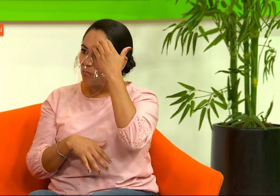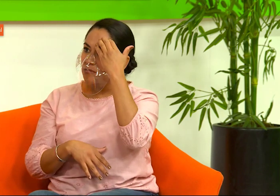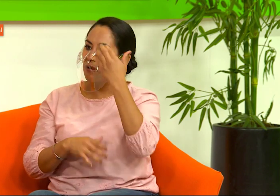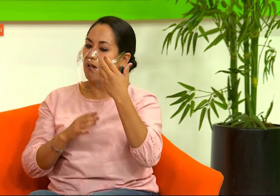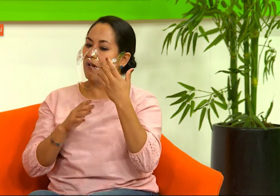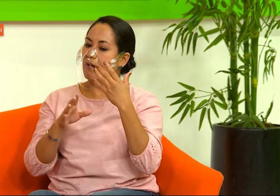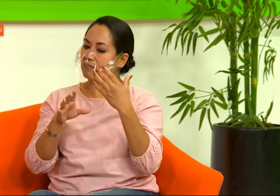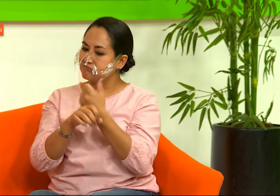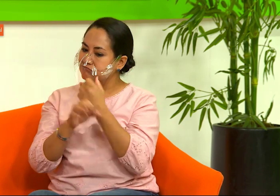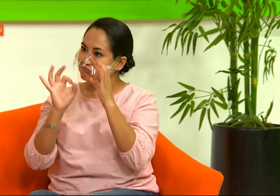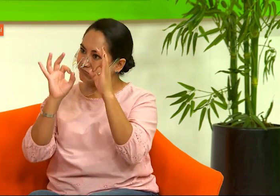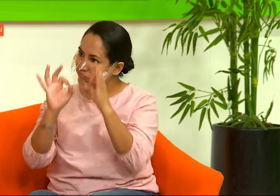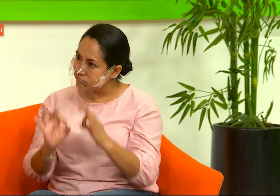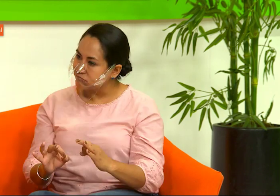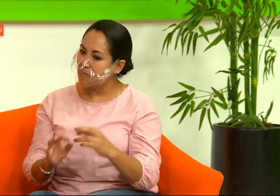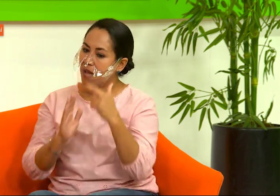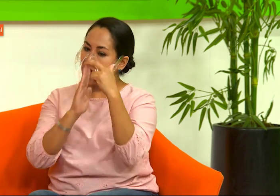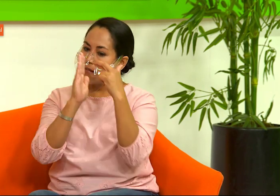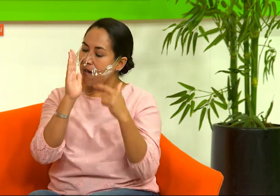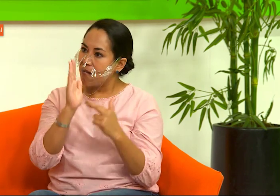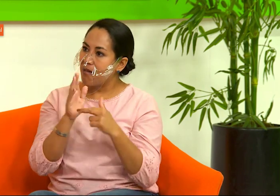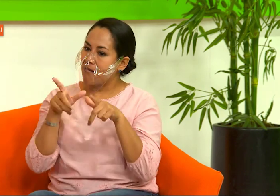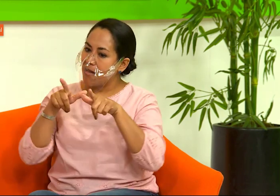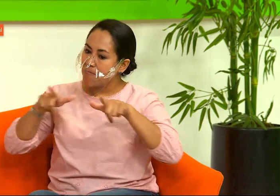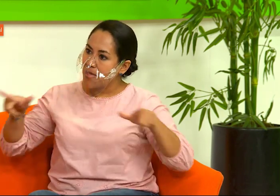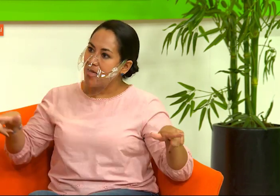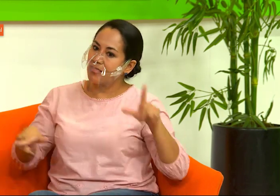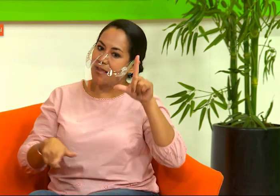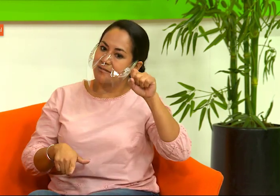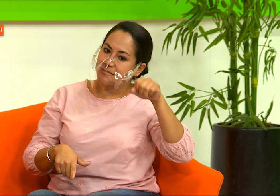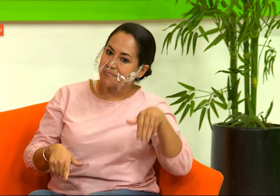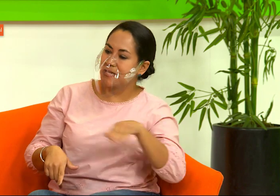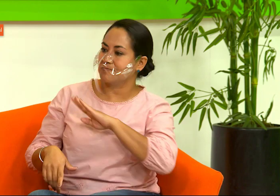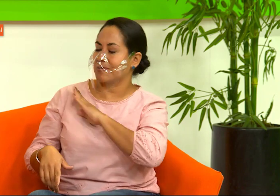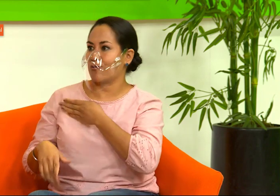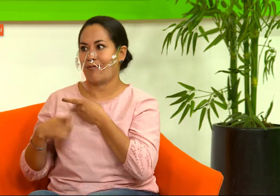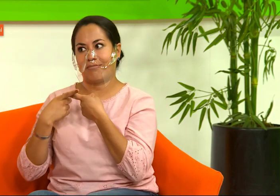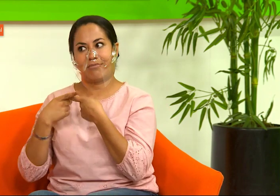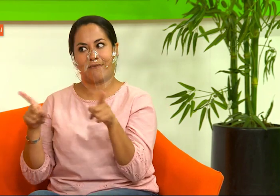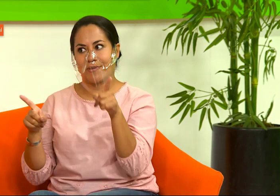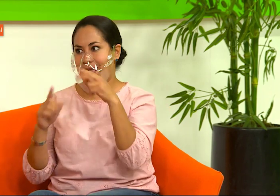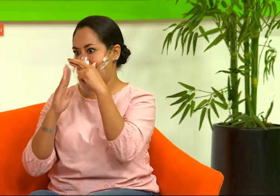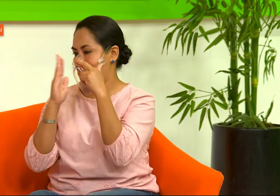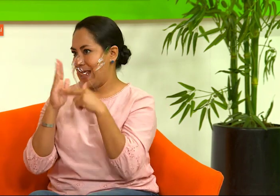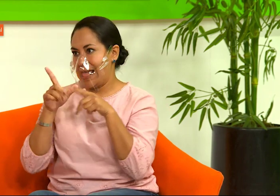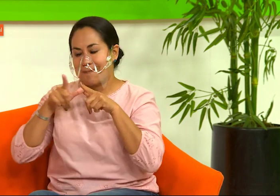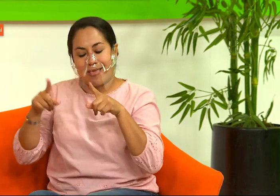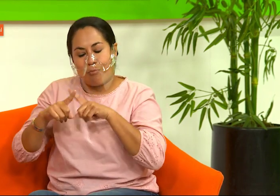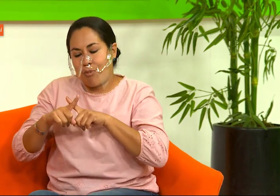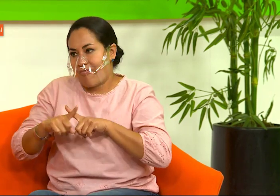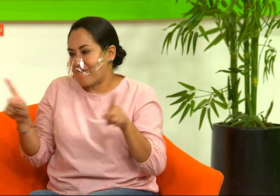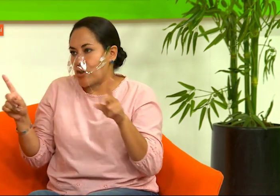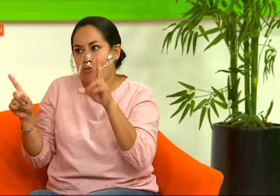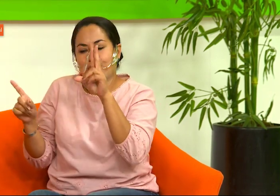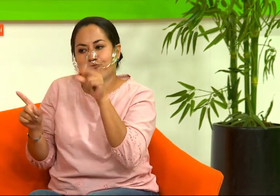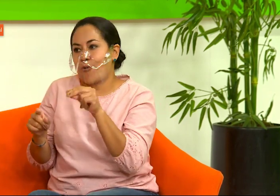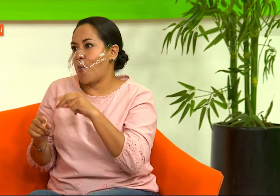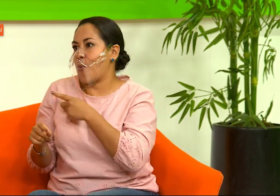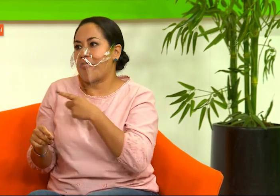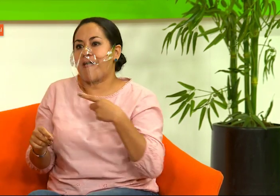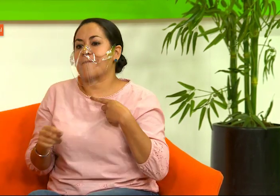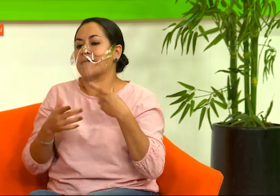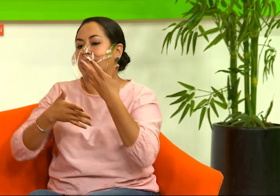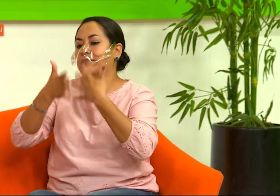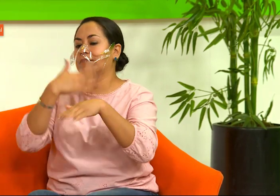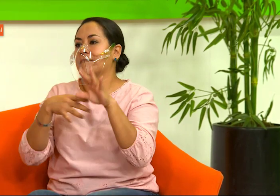El instructor sordo debe de ser competente en su lengua para que muestre cómo es su gramática, que es diferente, que